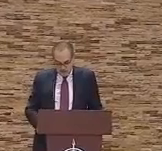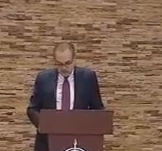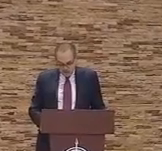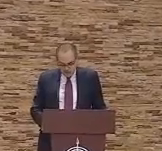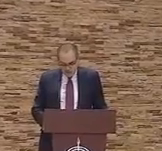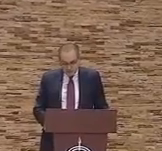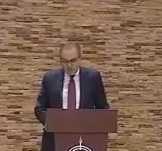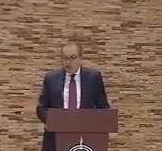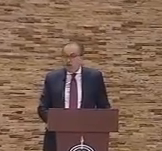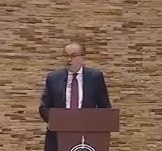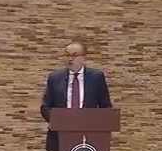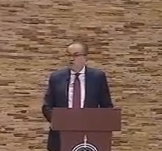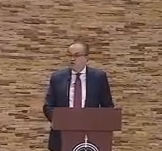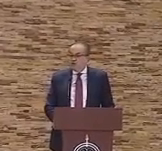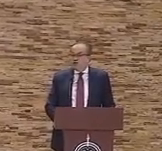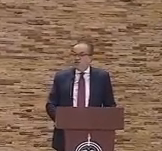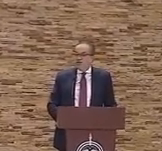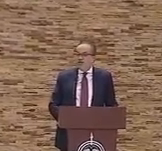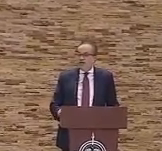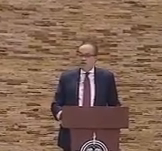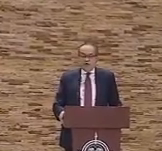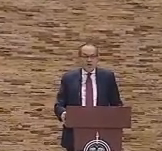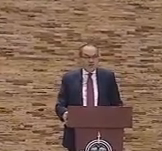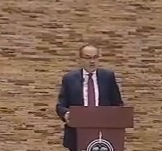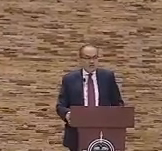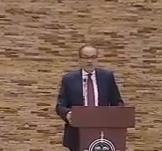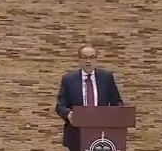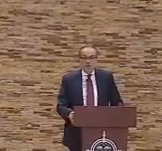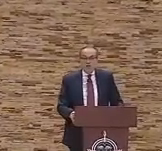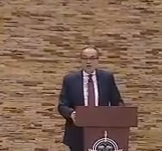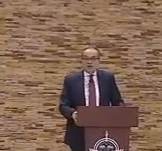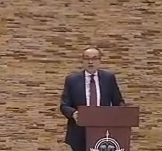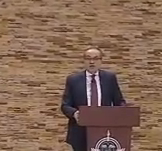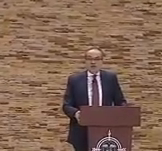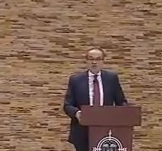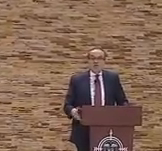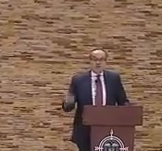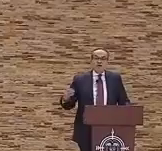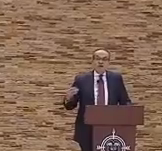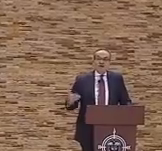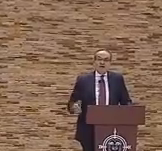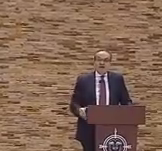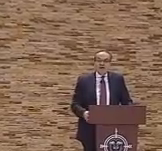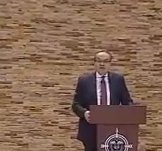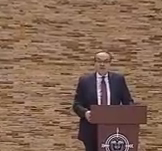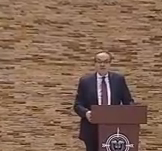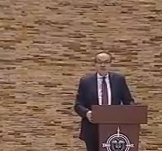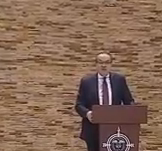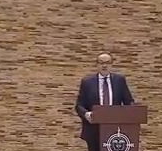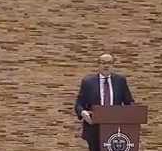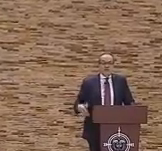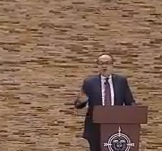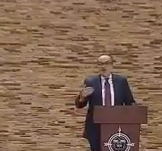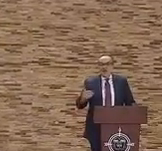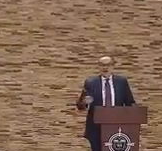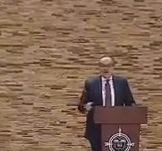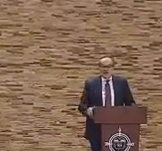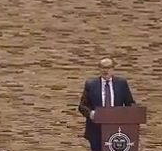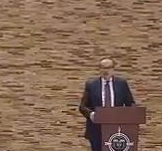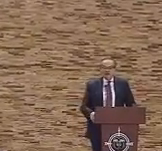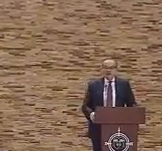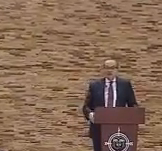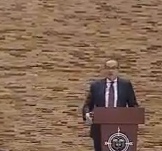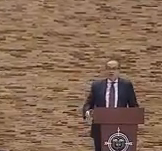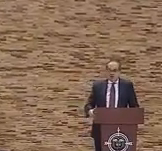de estereotipos, de preconcepciones, de imaginarios colectivos, que repito, siempre han arrancado, es o de la